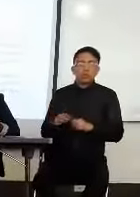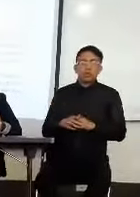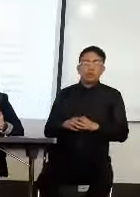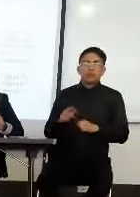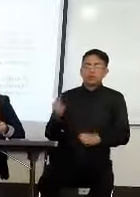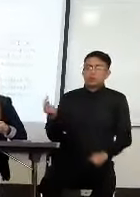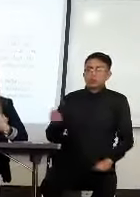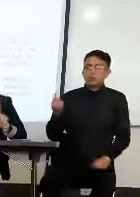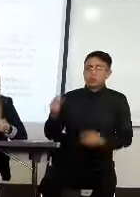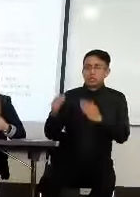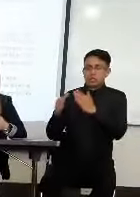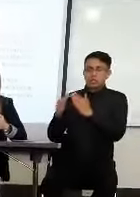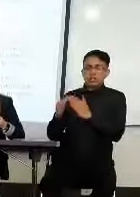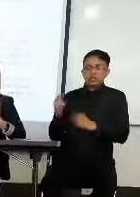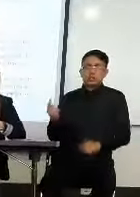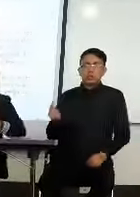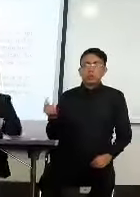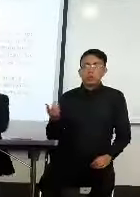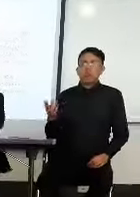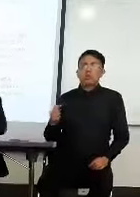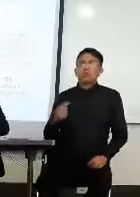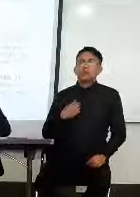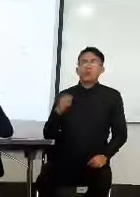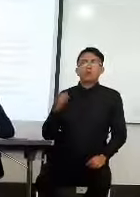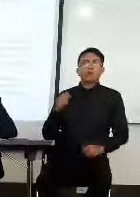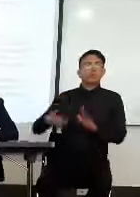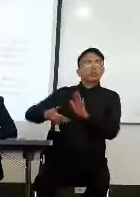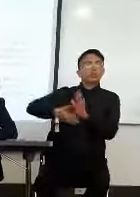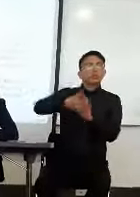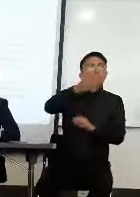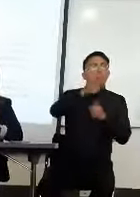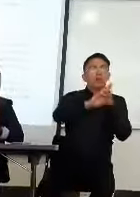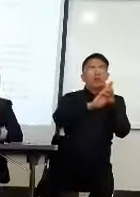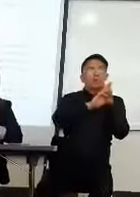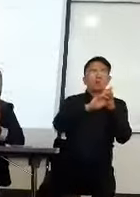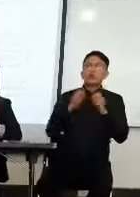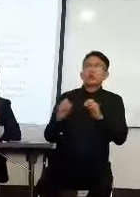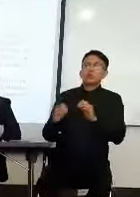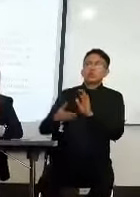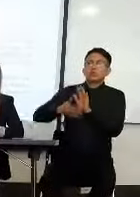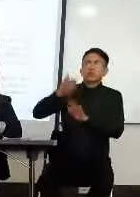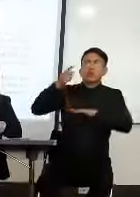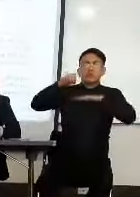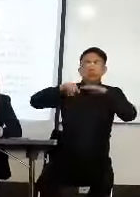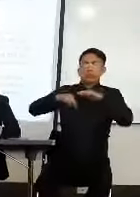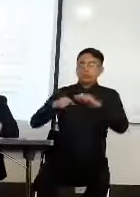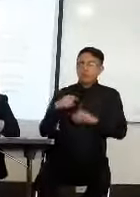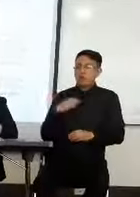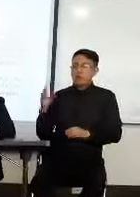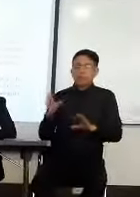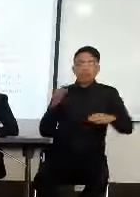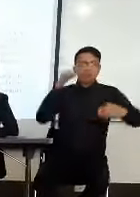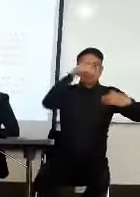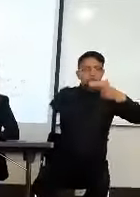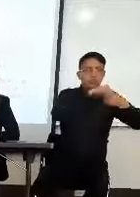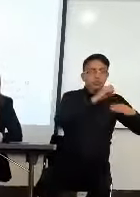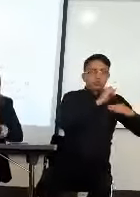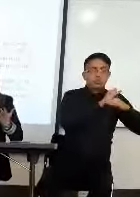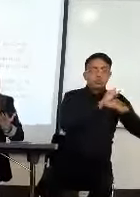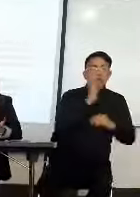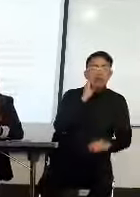en casa o que van a salir a tomar el transporte público o que van a entrar a alguna institución o